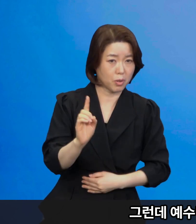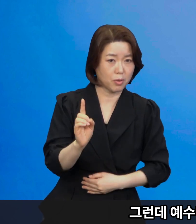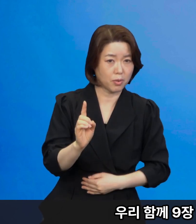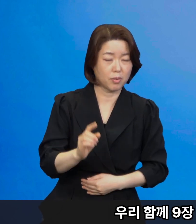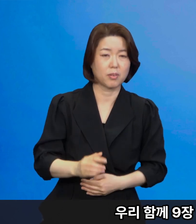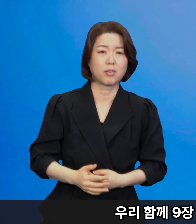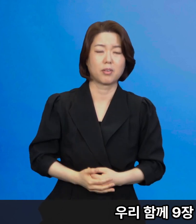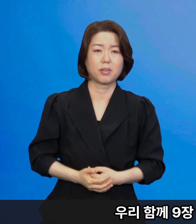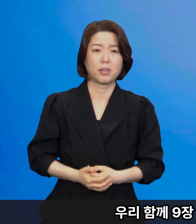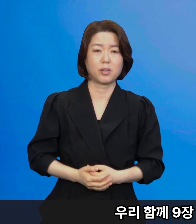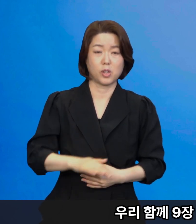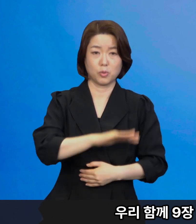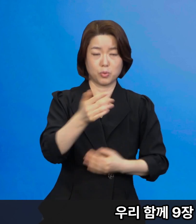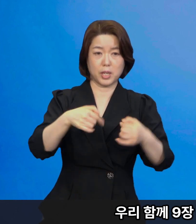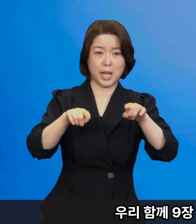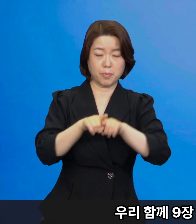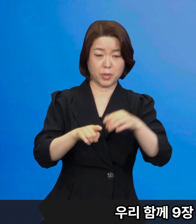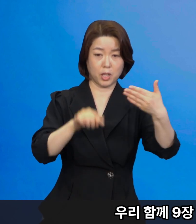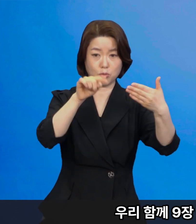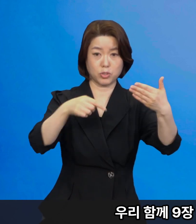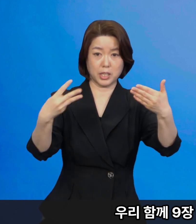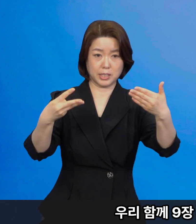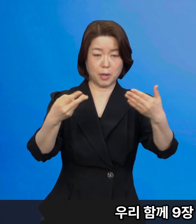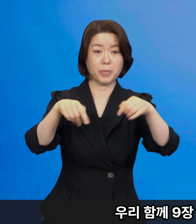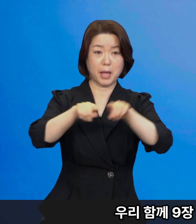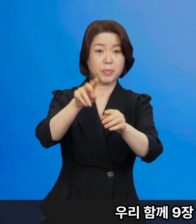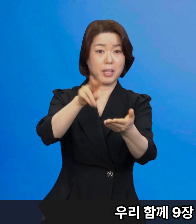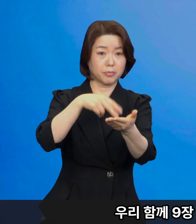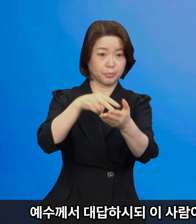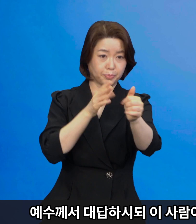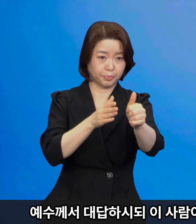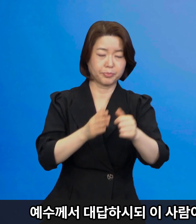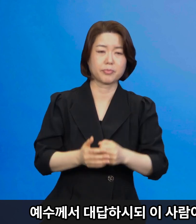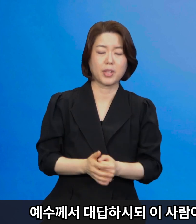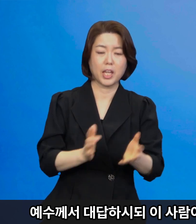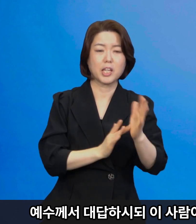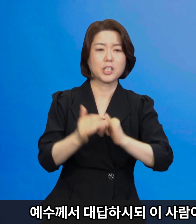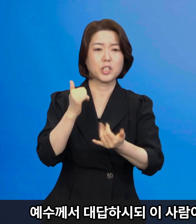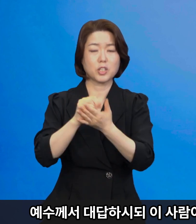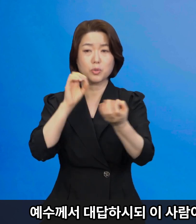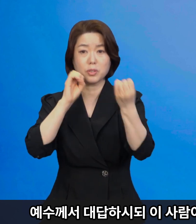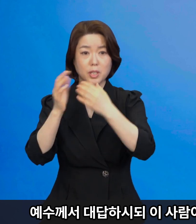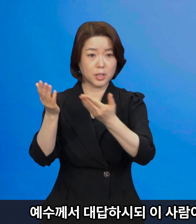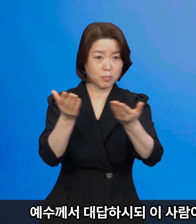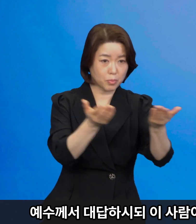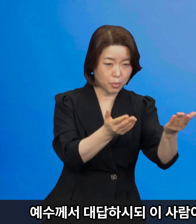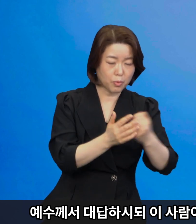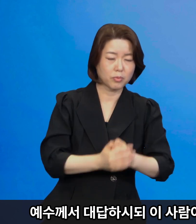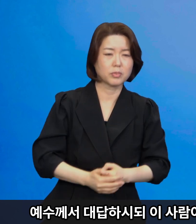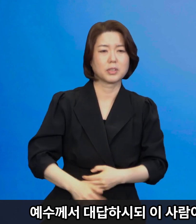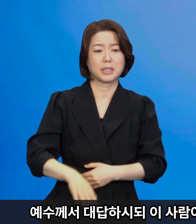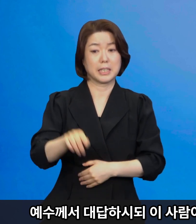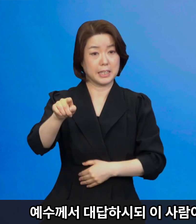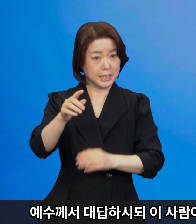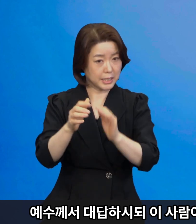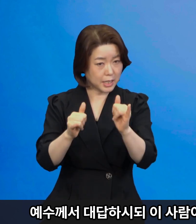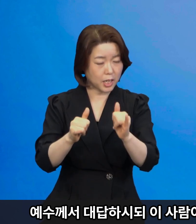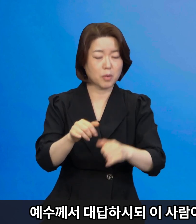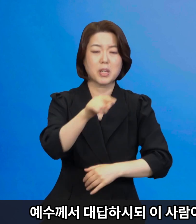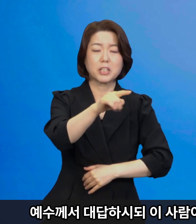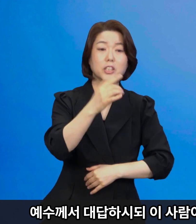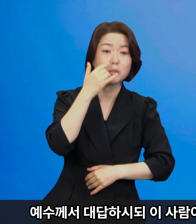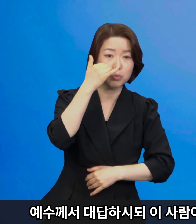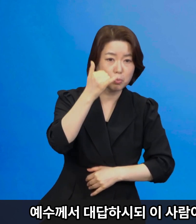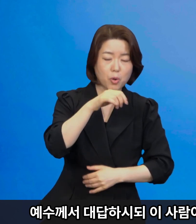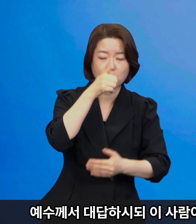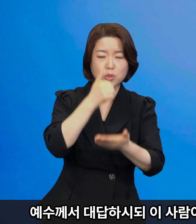대답하십니다. 우리 함께 9장 3절 함께 읽겠습니다. 예수께서 대답하시되 이 사람이나 그